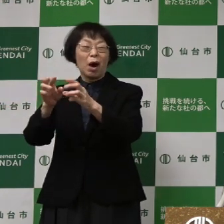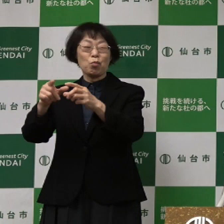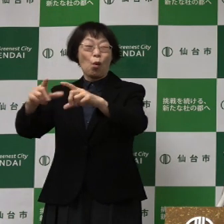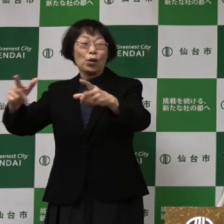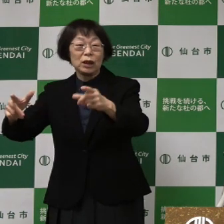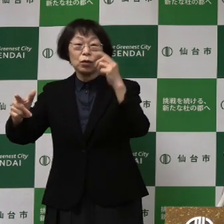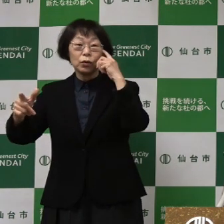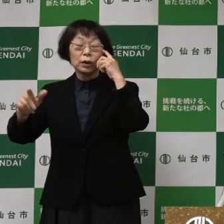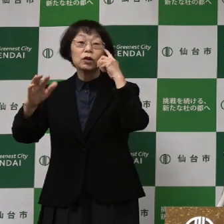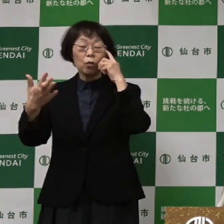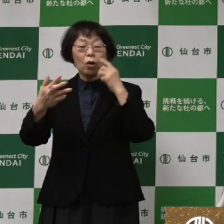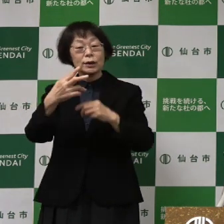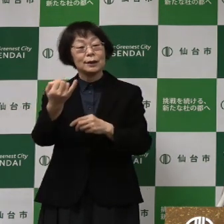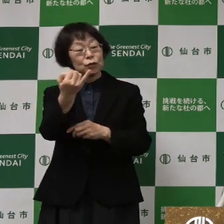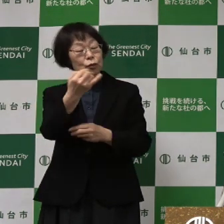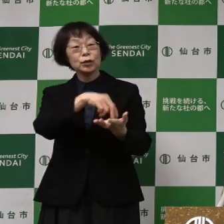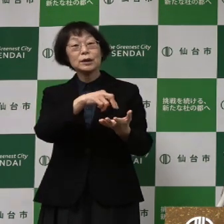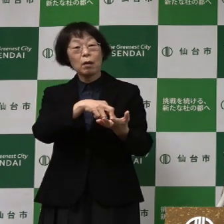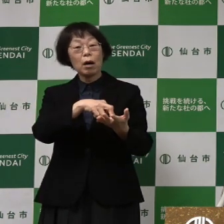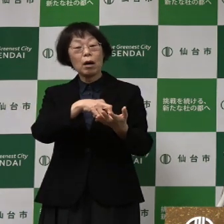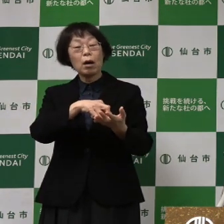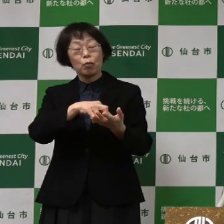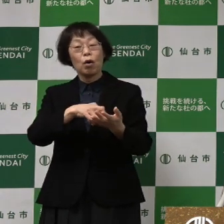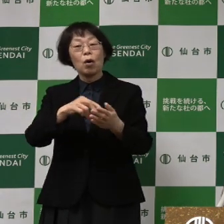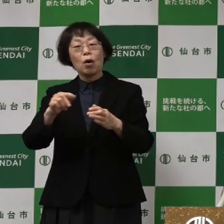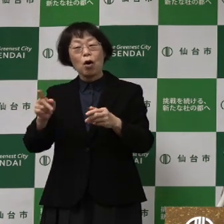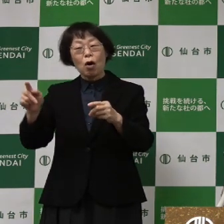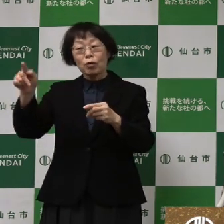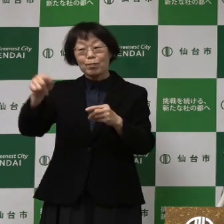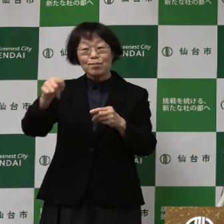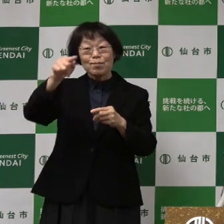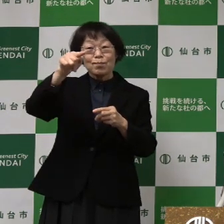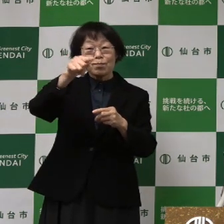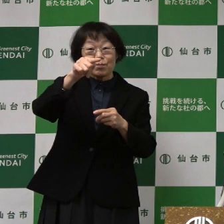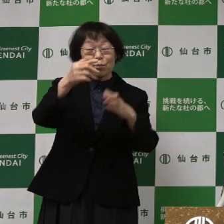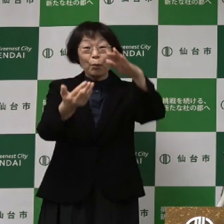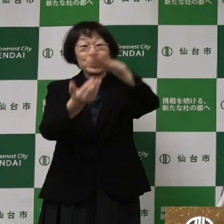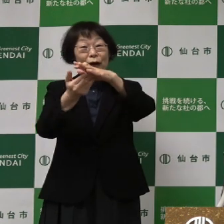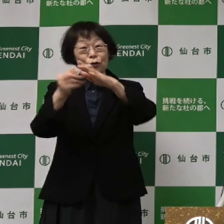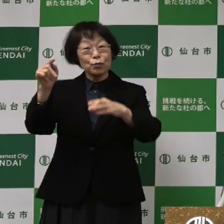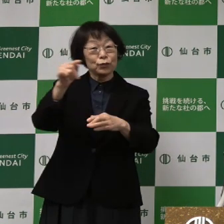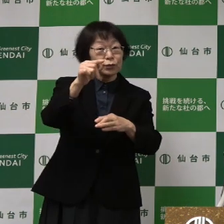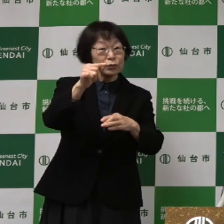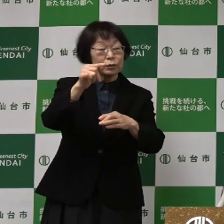れども、市長としては、これピークアウトと受け止めていいのかどうか、その辺の